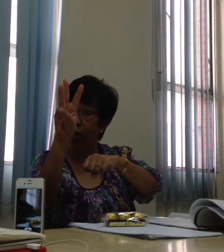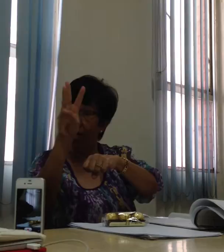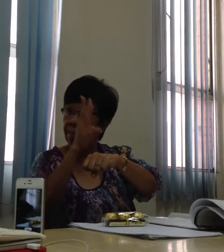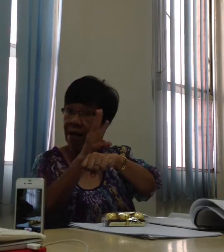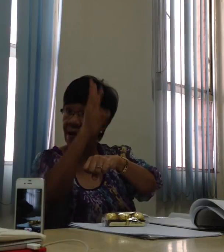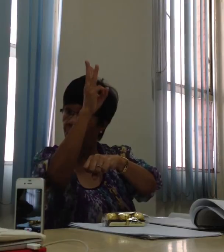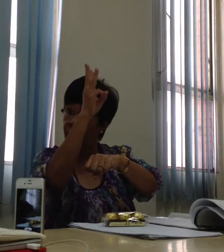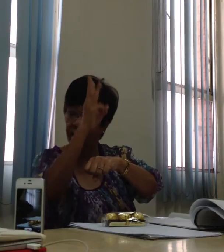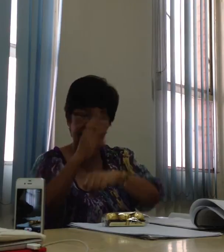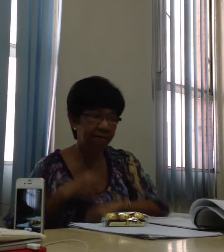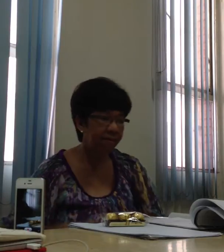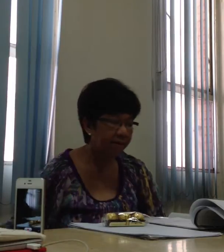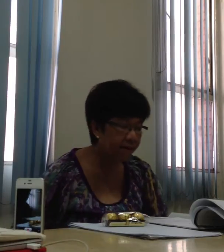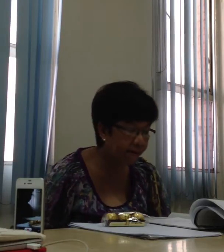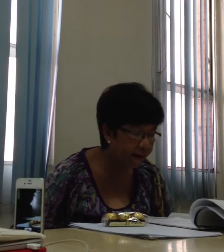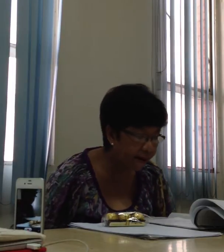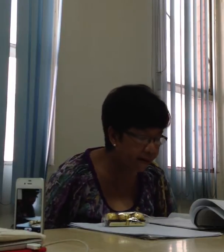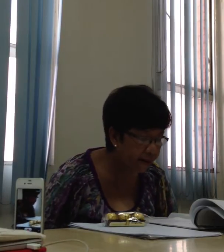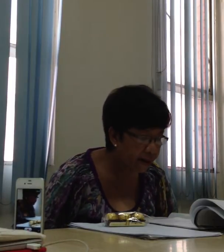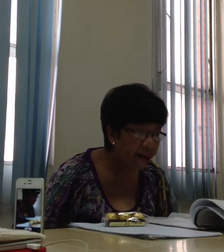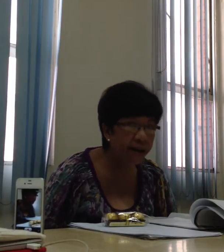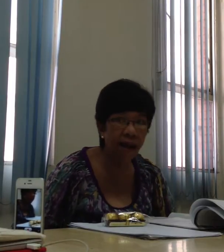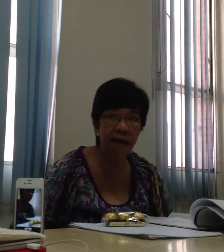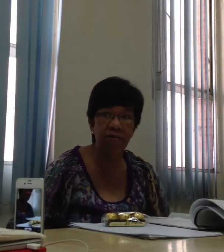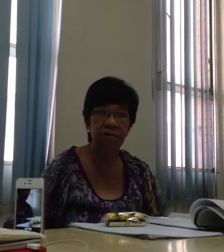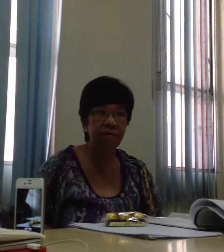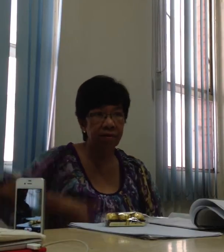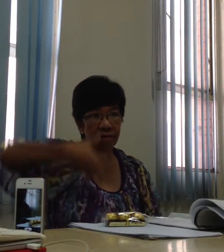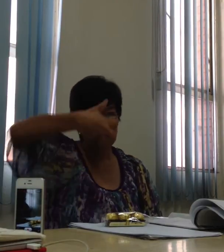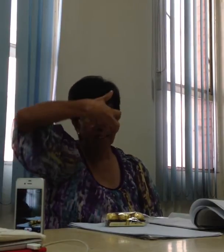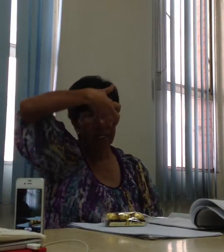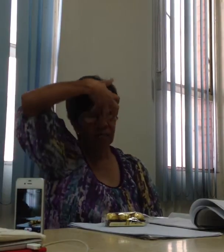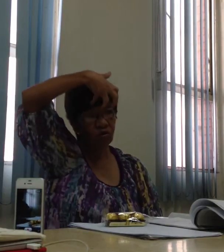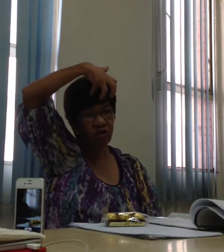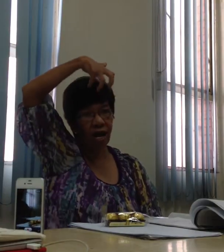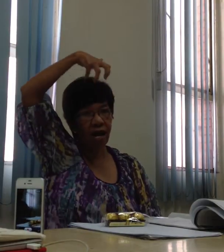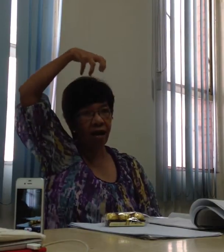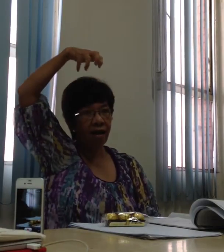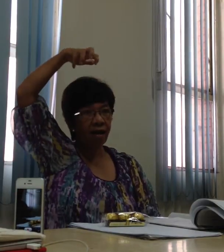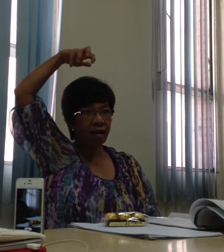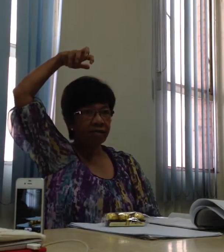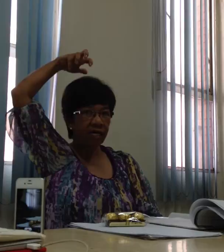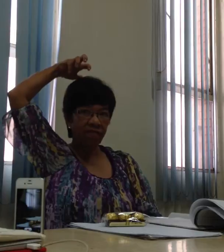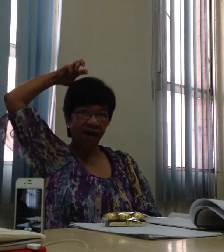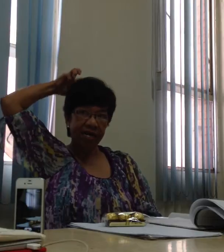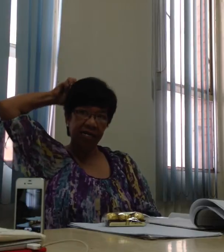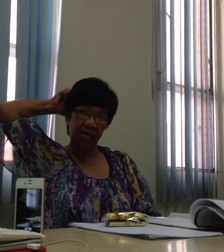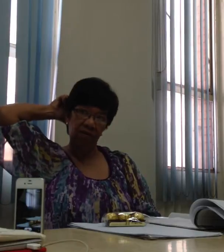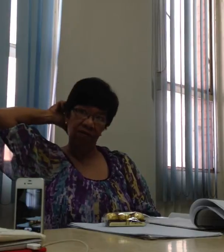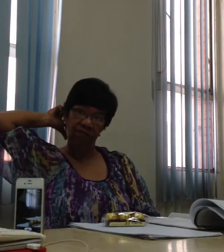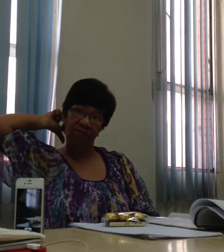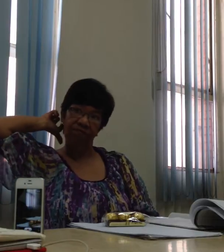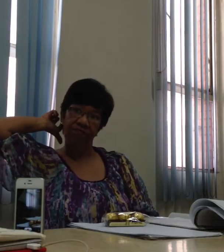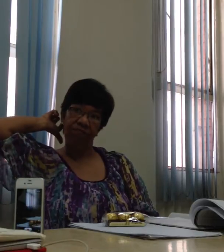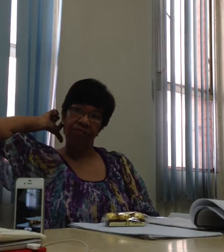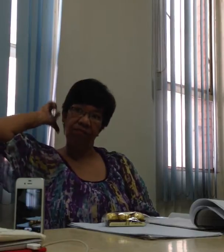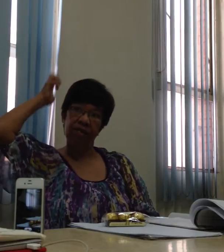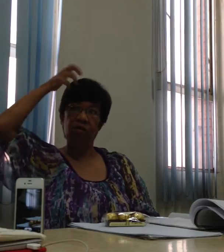whale, whale. Alright. And lion, ito siya, signifying the, ano? Yung hair. Yung